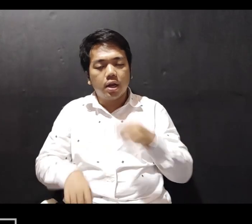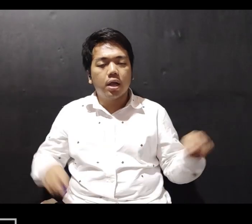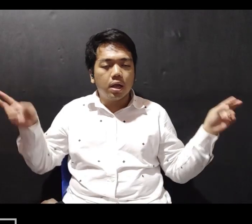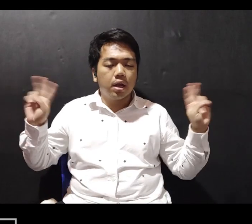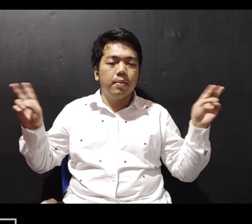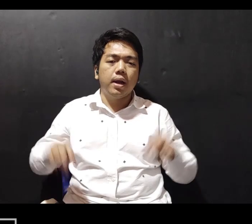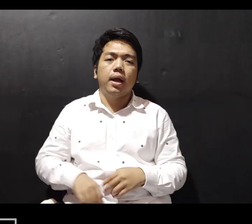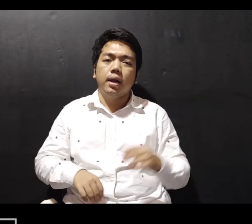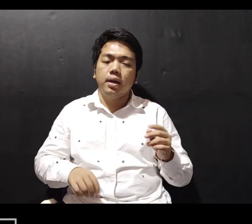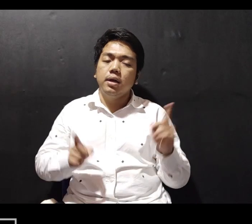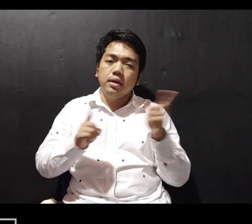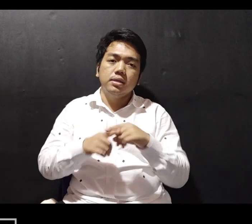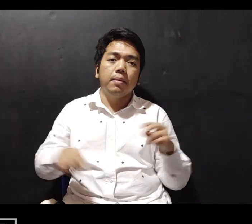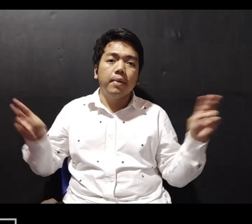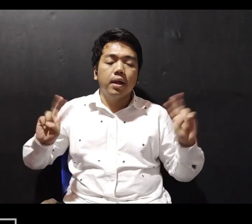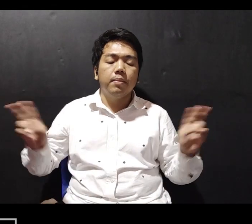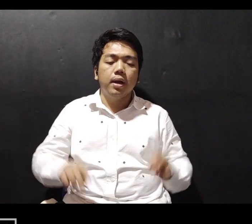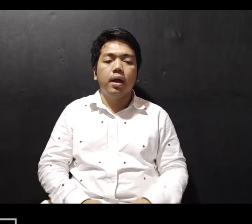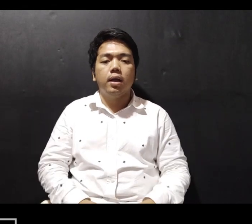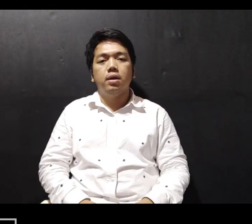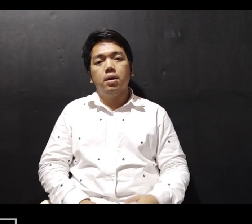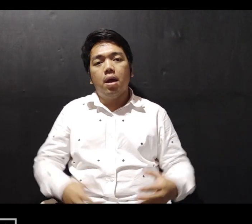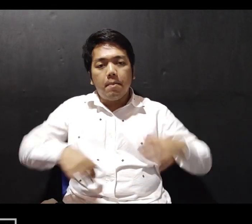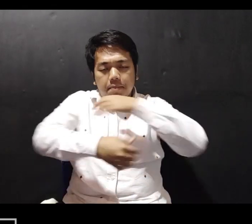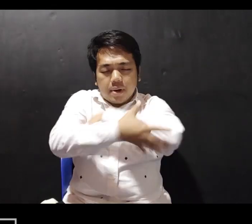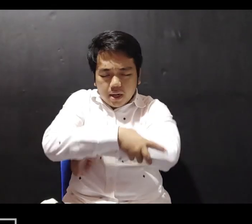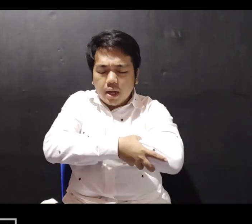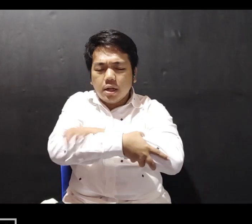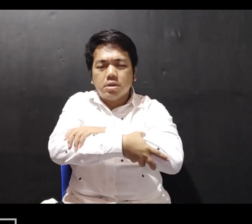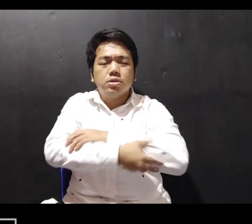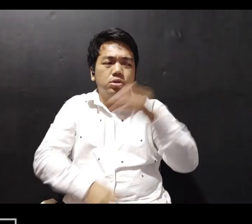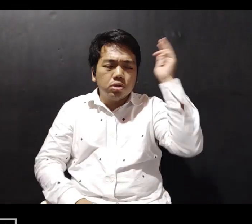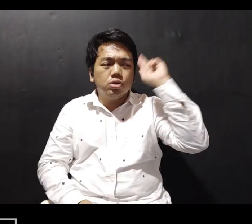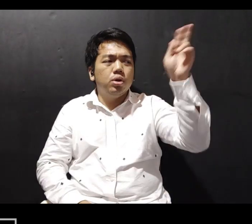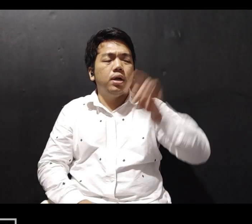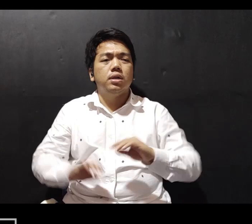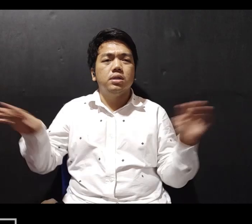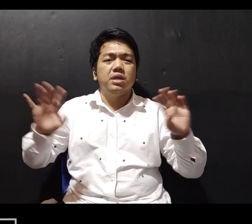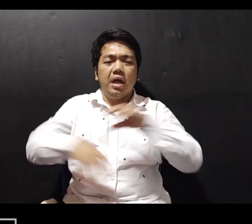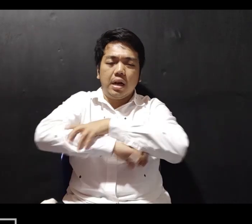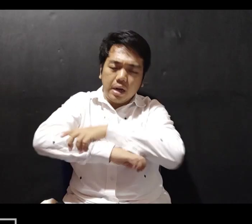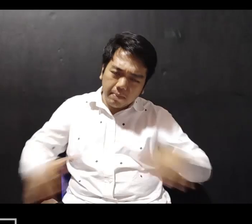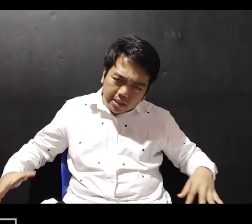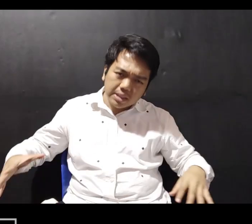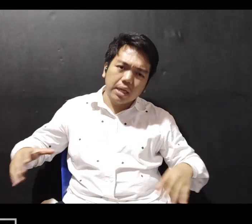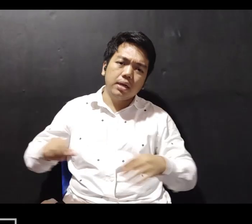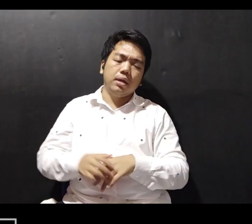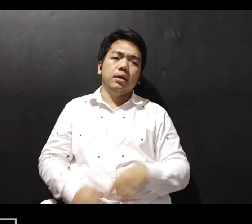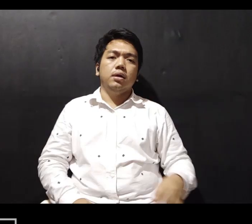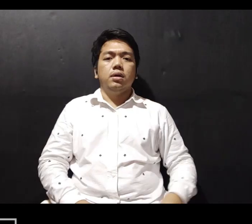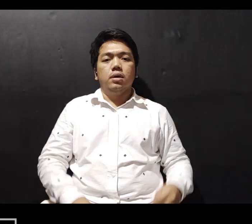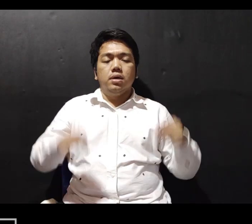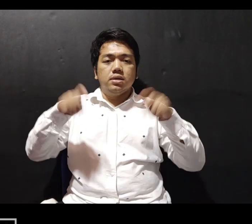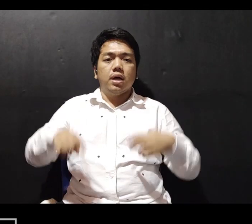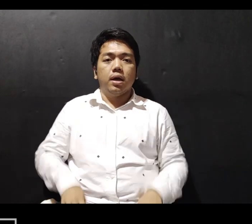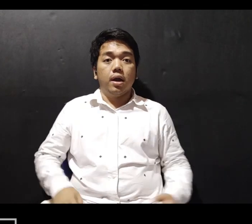kepadanya. Peganglah Dia dan jangan pernah lepaskan Dia dalam kehidupanmu. Saat ini, jemaat Tuhan,